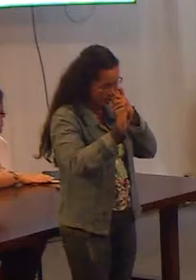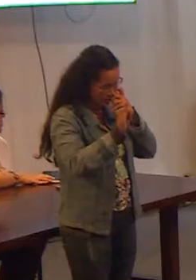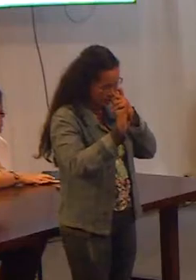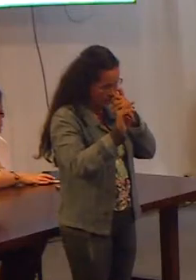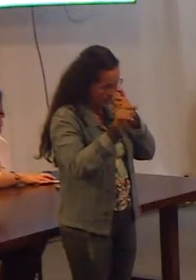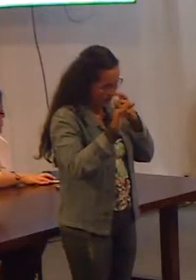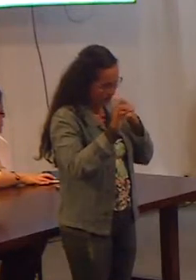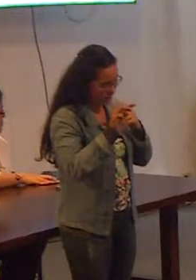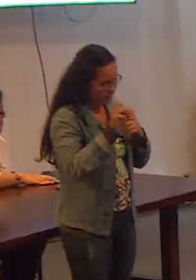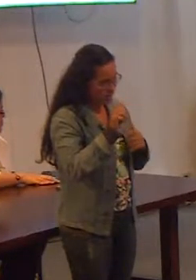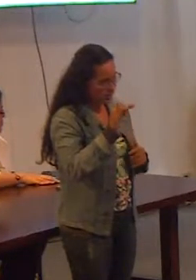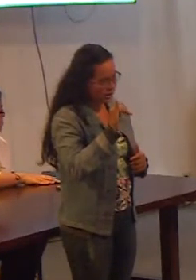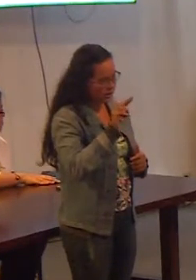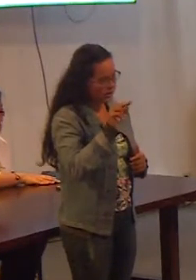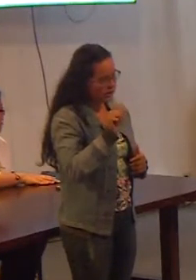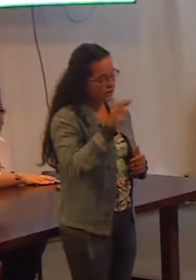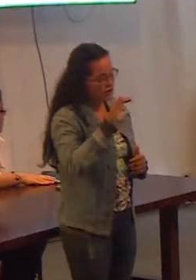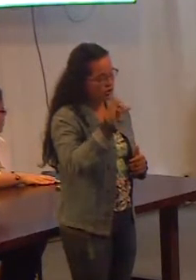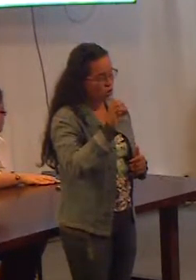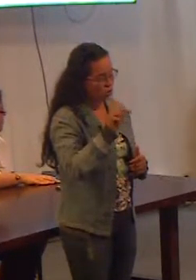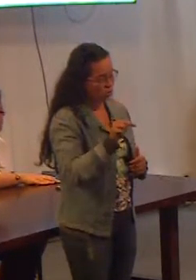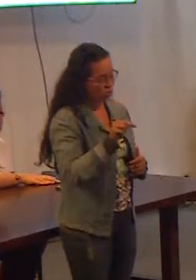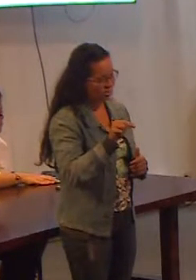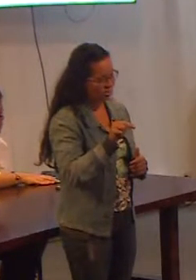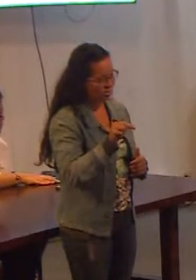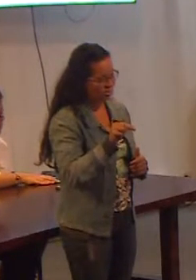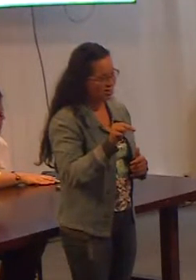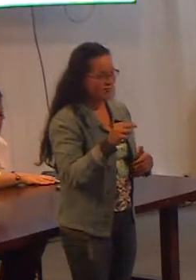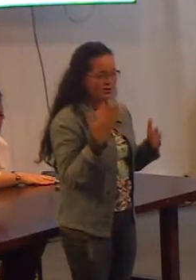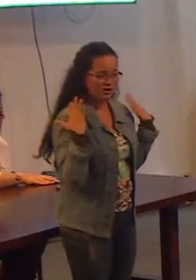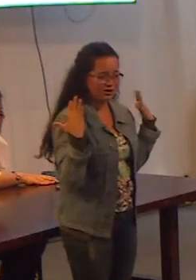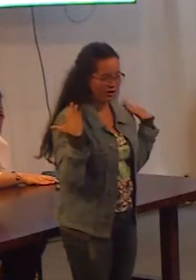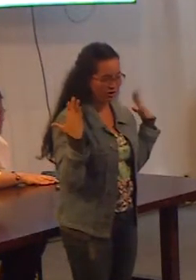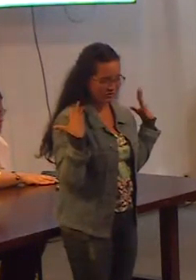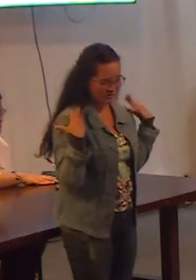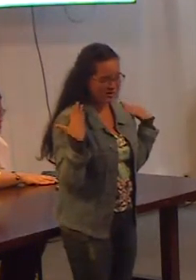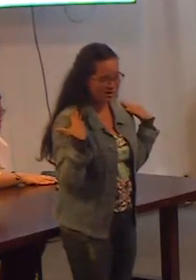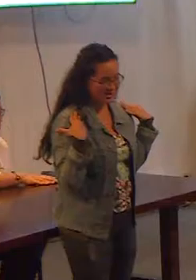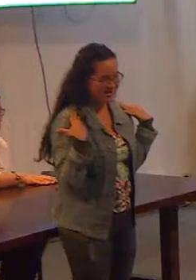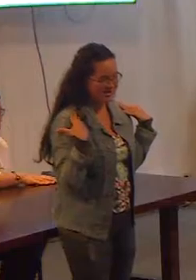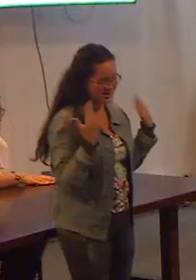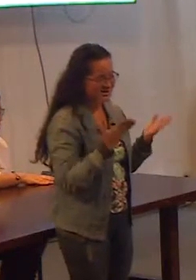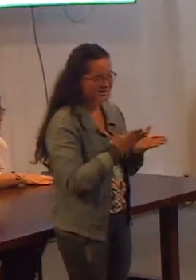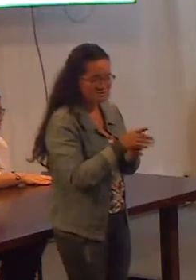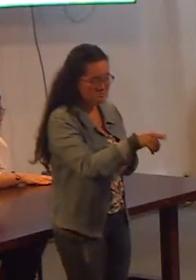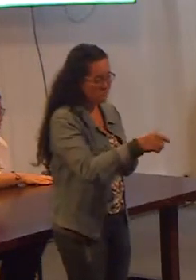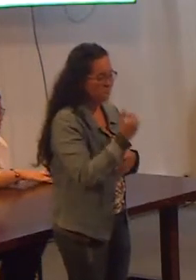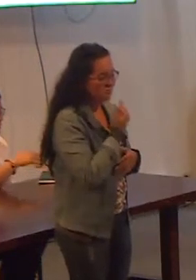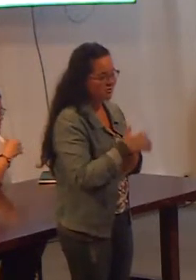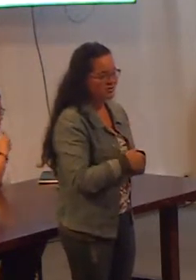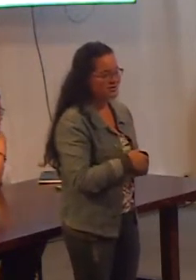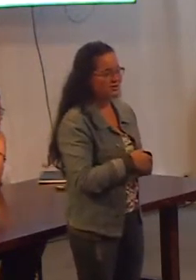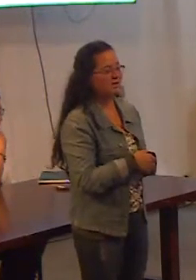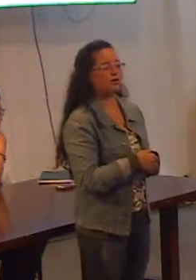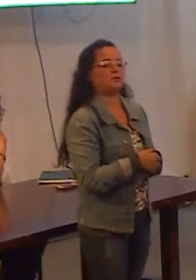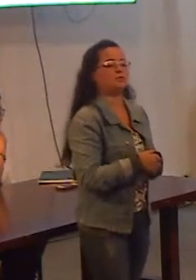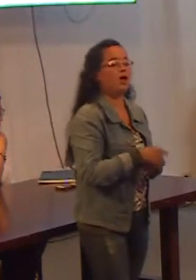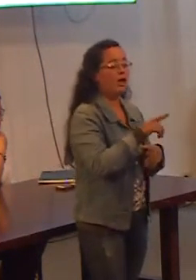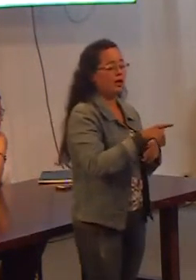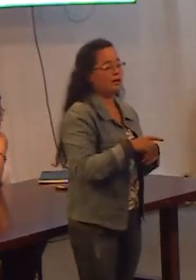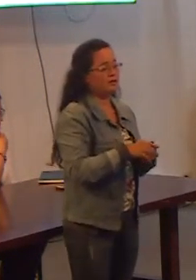los que se vieron inmersos en la sistematización. De aquí surgen otros dos propósitos